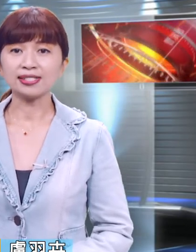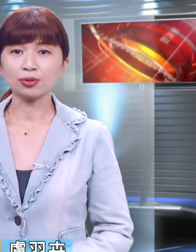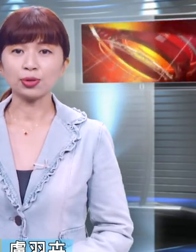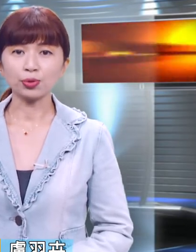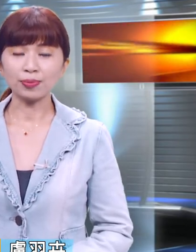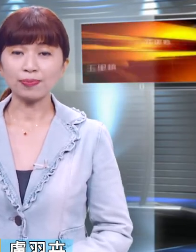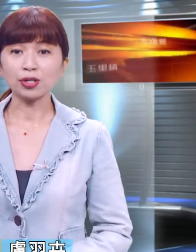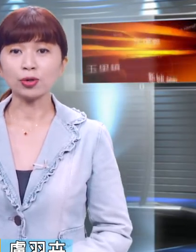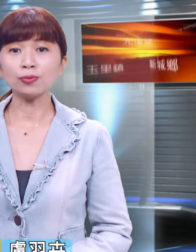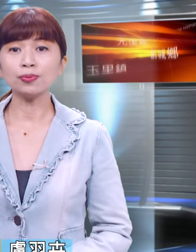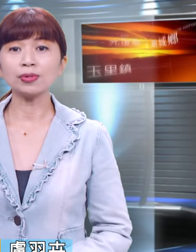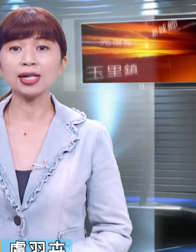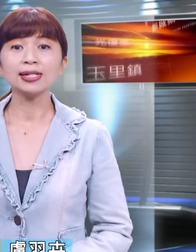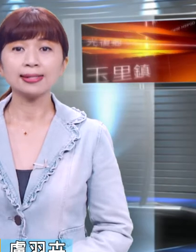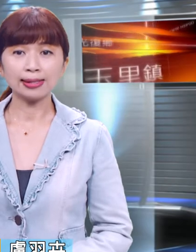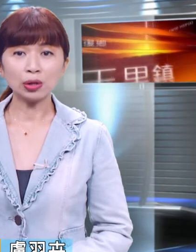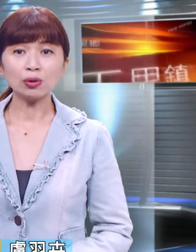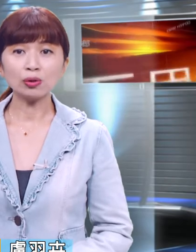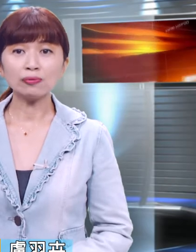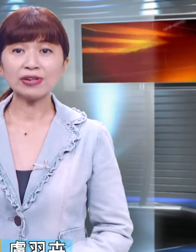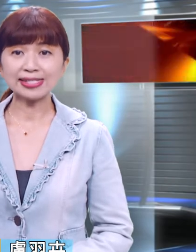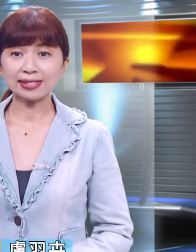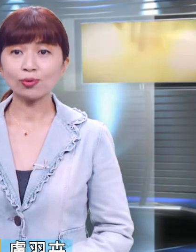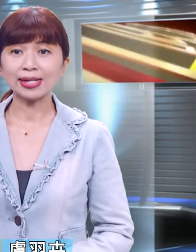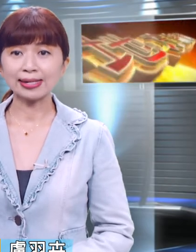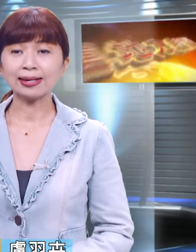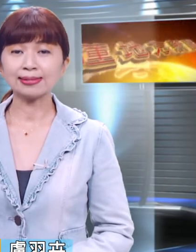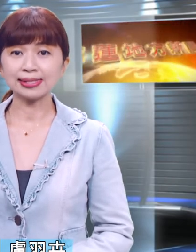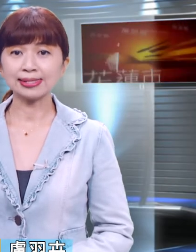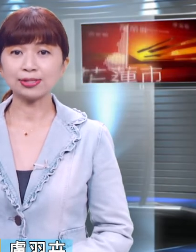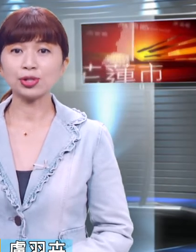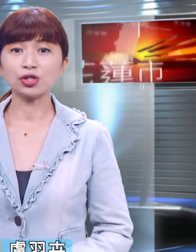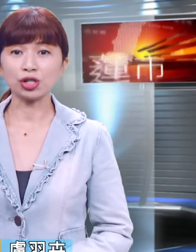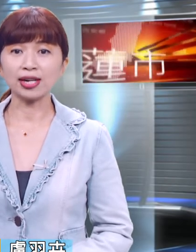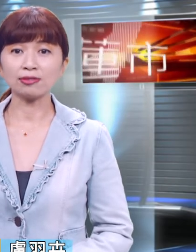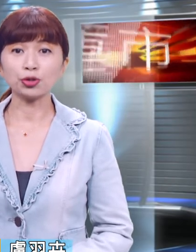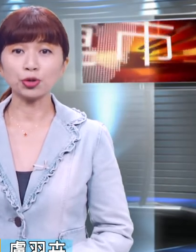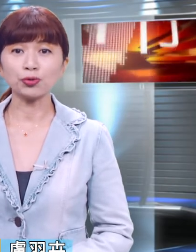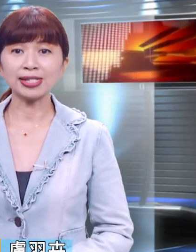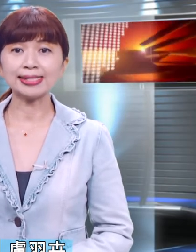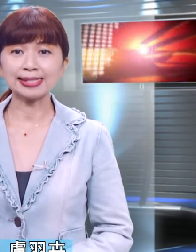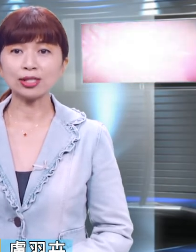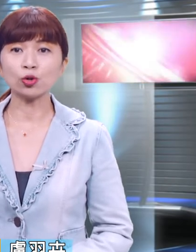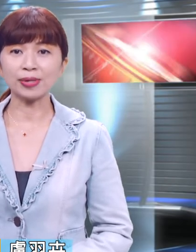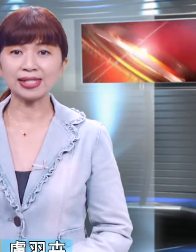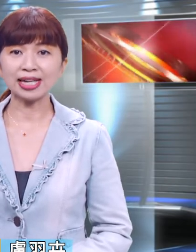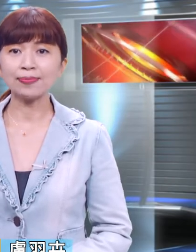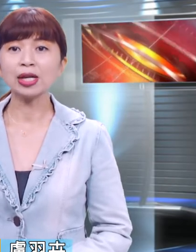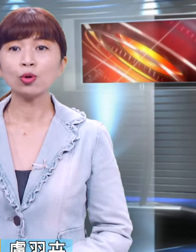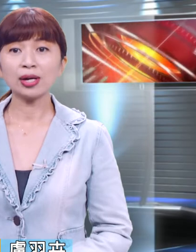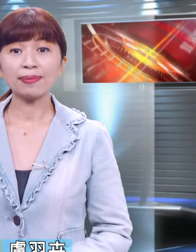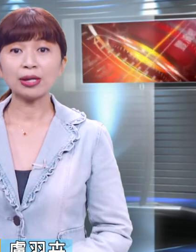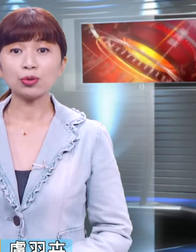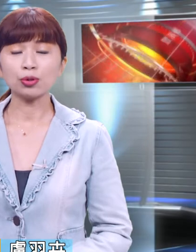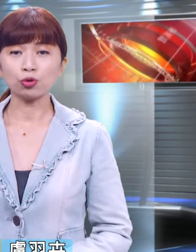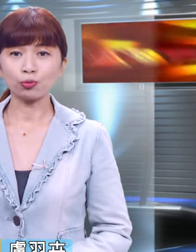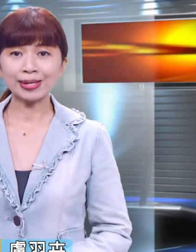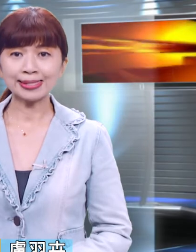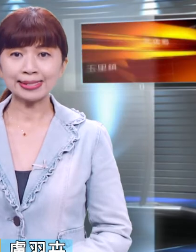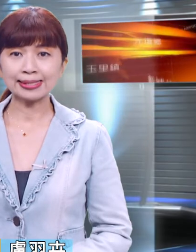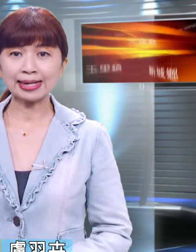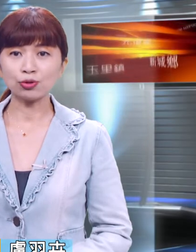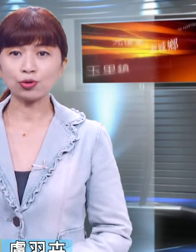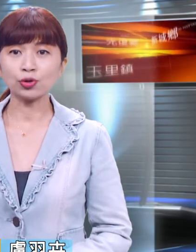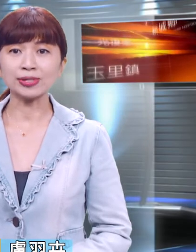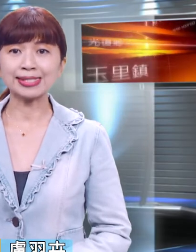召开记者会说明，并且公布了提供公费清冠一号及视讯诊疗的中医机构名单。花莲北区有18